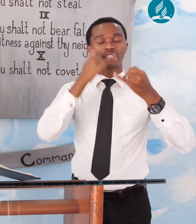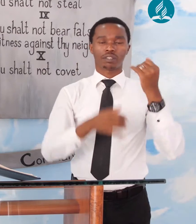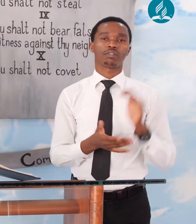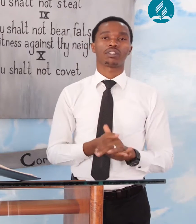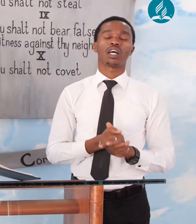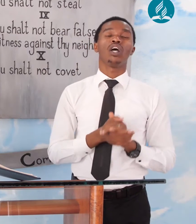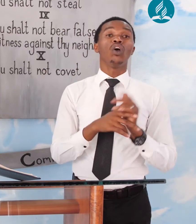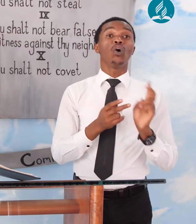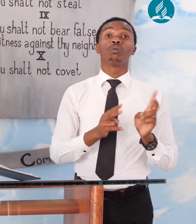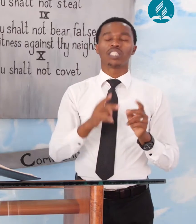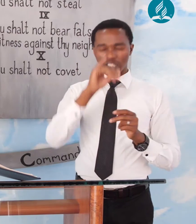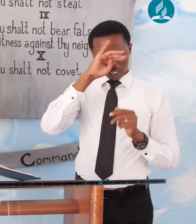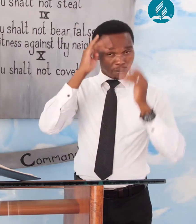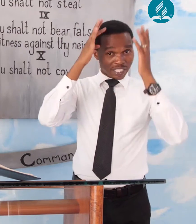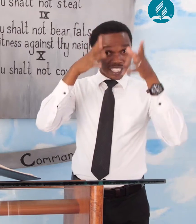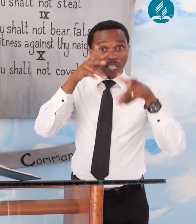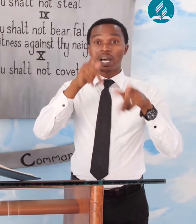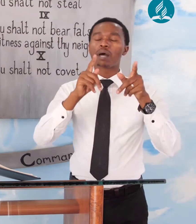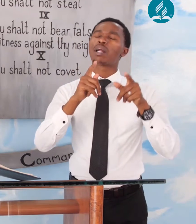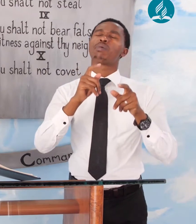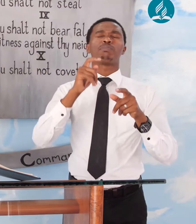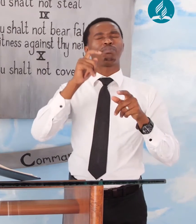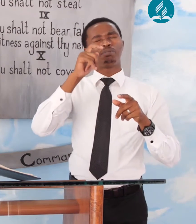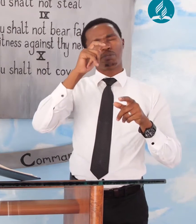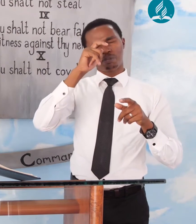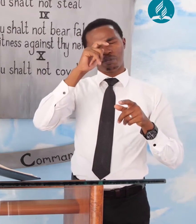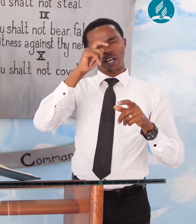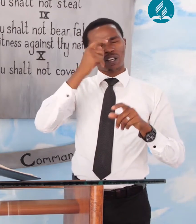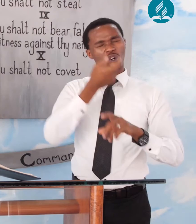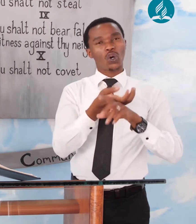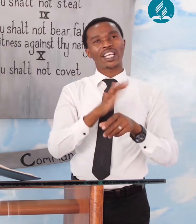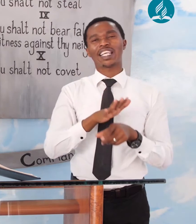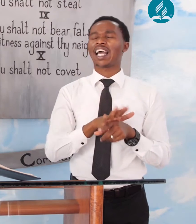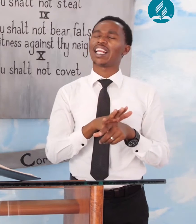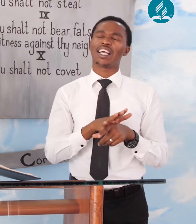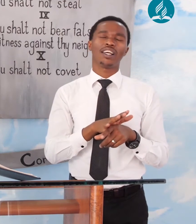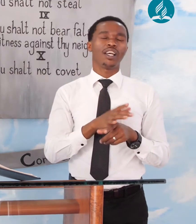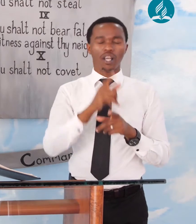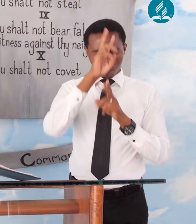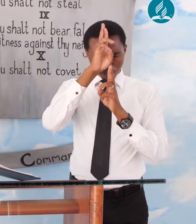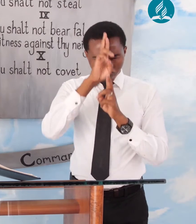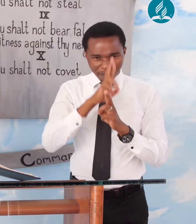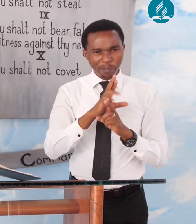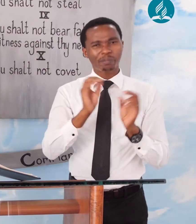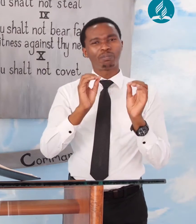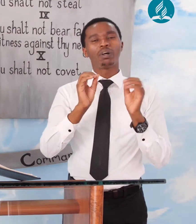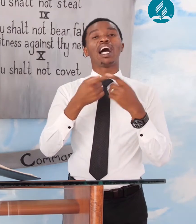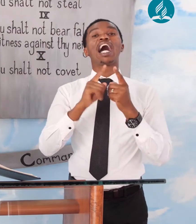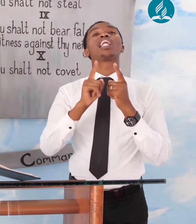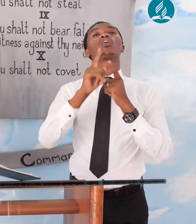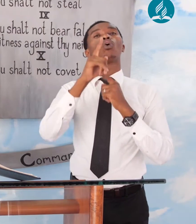bwari ubwoko bugoye cyane Bibiliya ikunda gukoresha ijambo ngo bwari ubwoko butagonda ijosi ariko yari